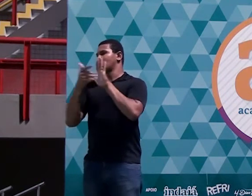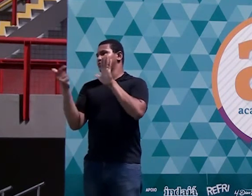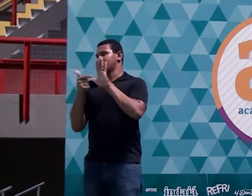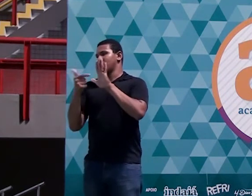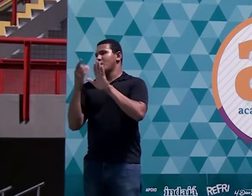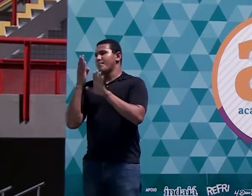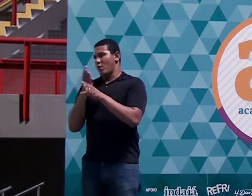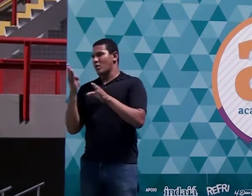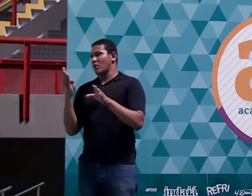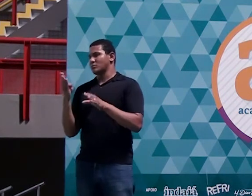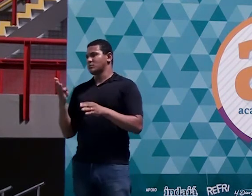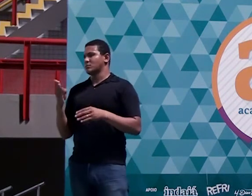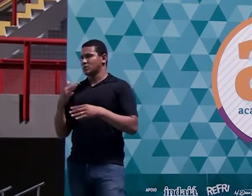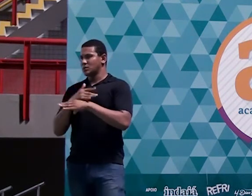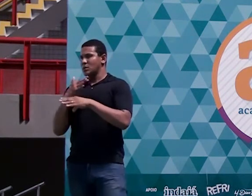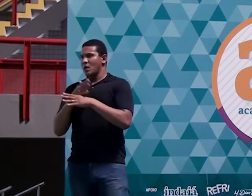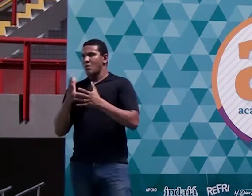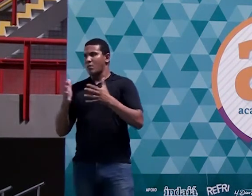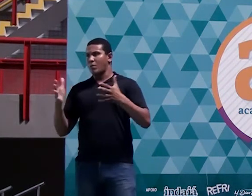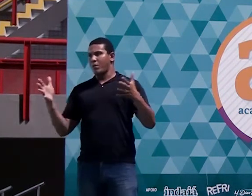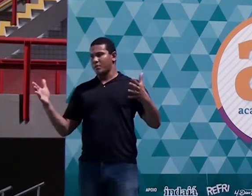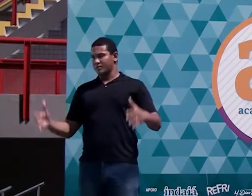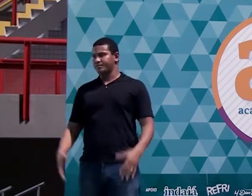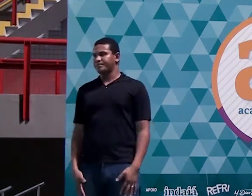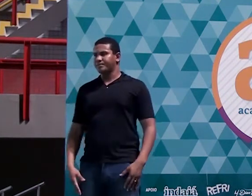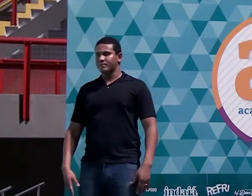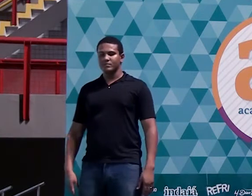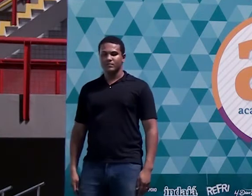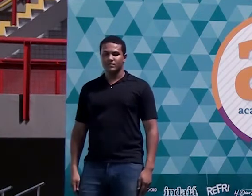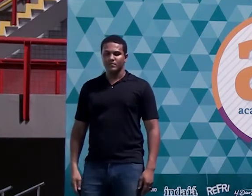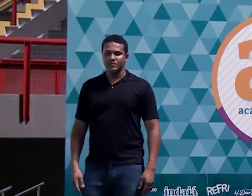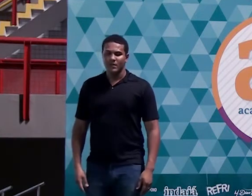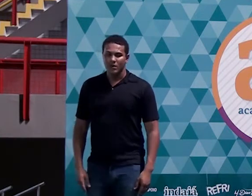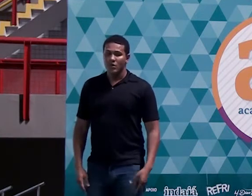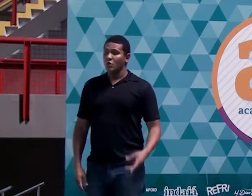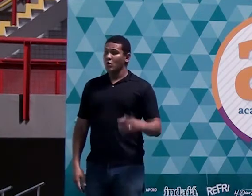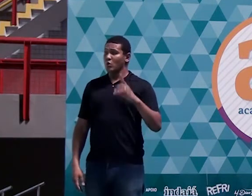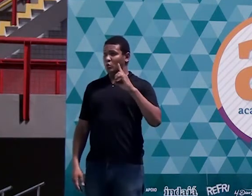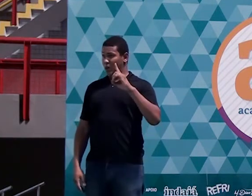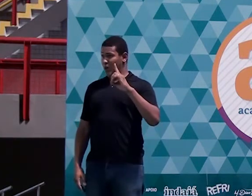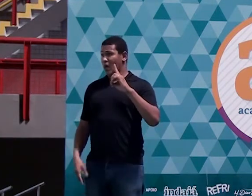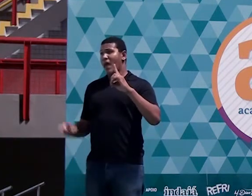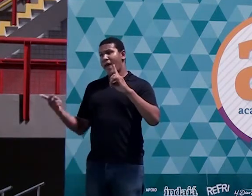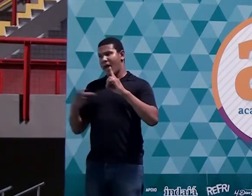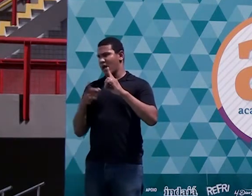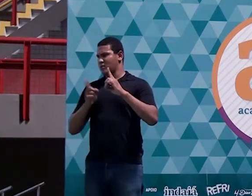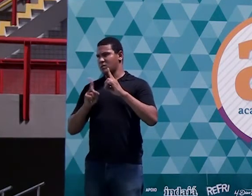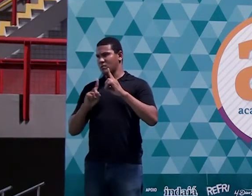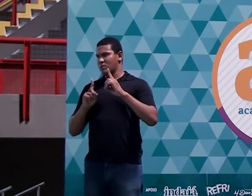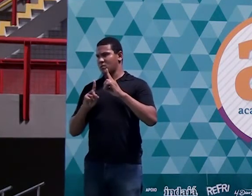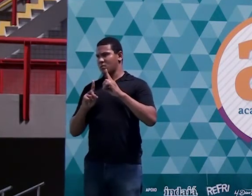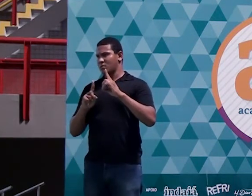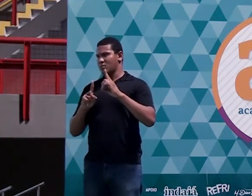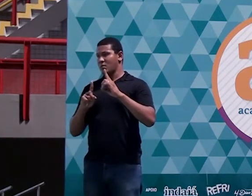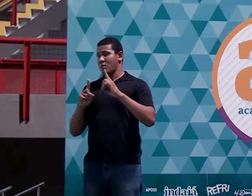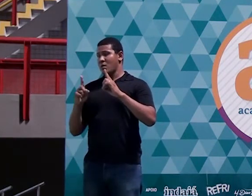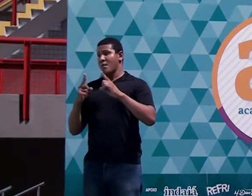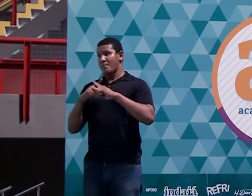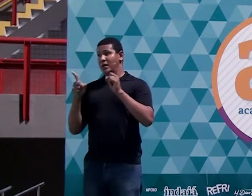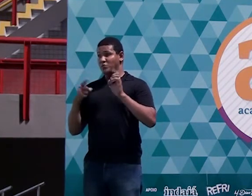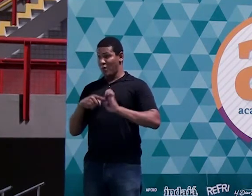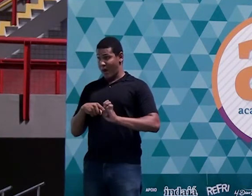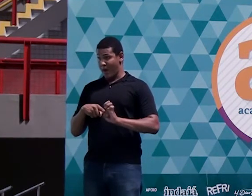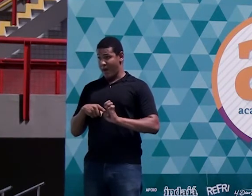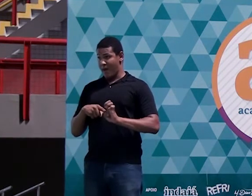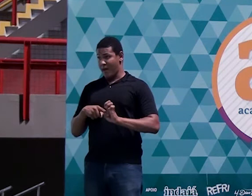crescimento das cidades? O item é. O D não está errado. É a questão de que o E tem